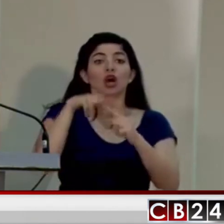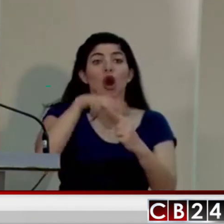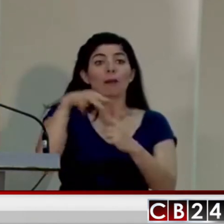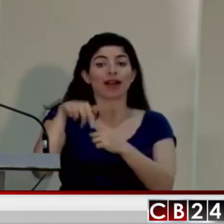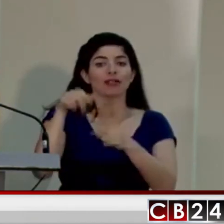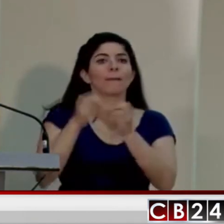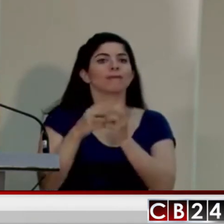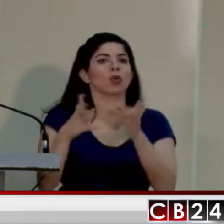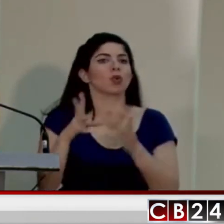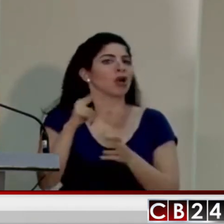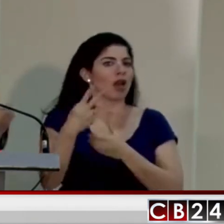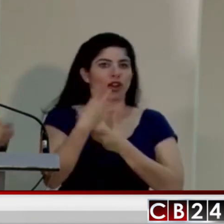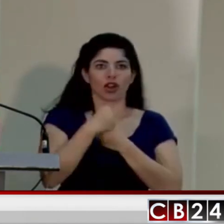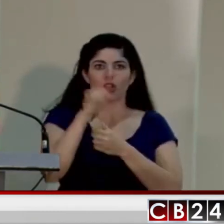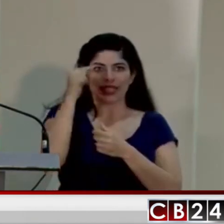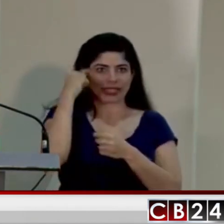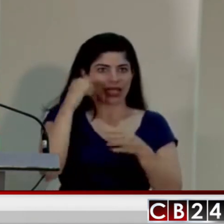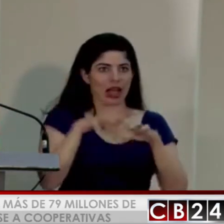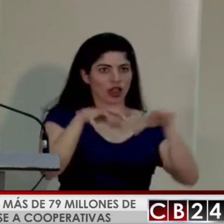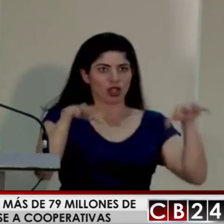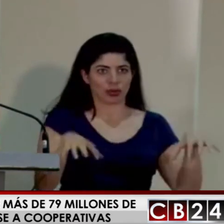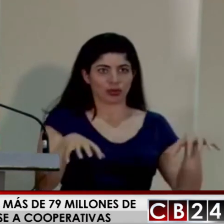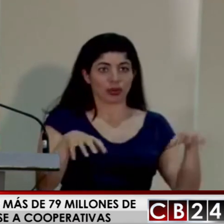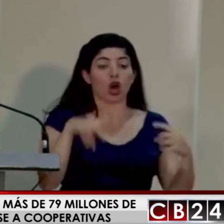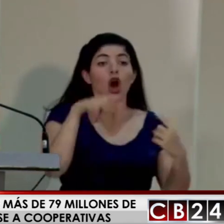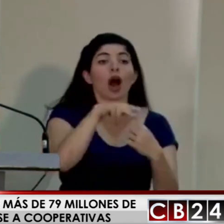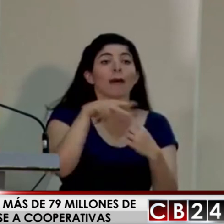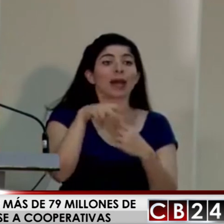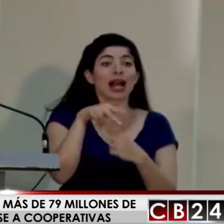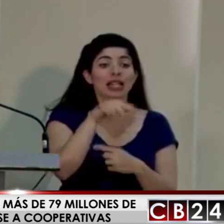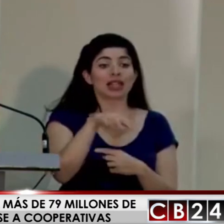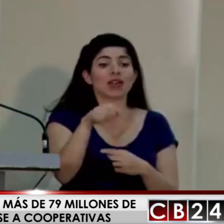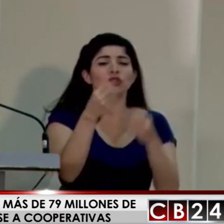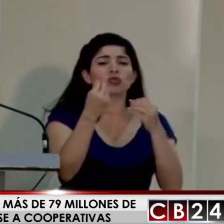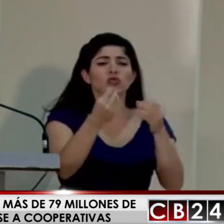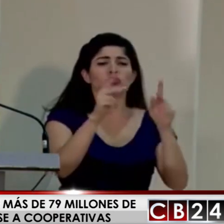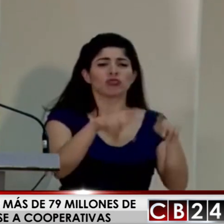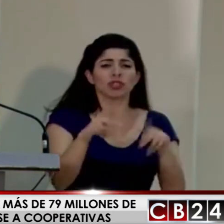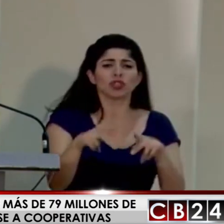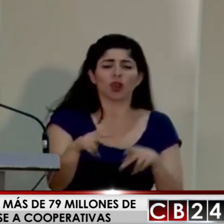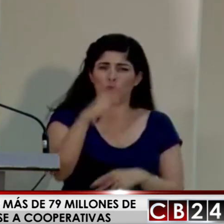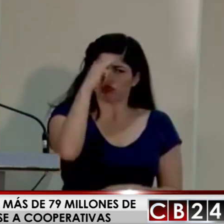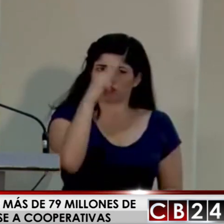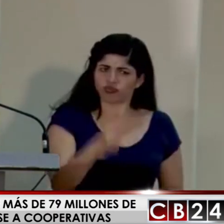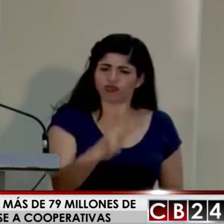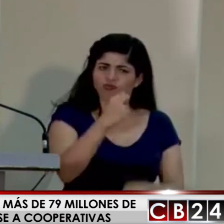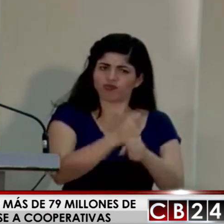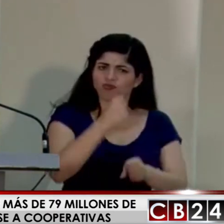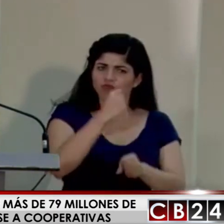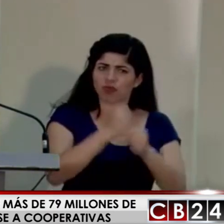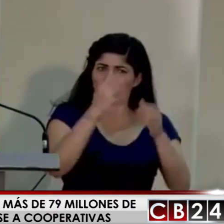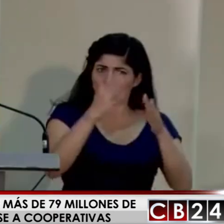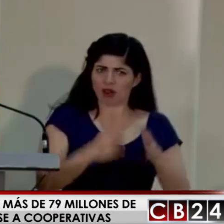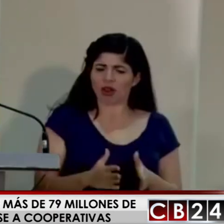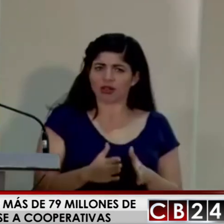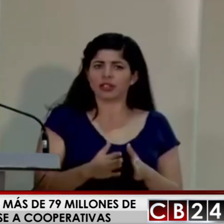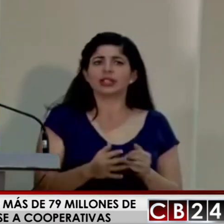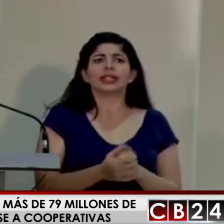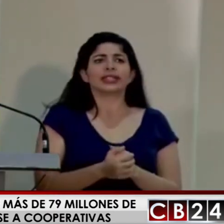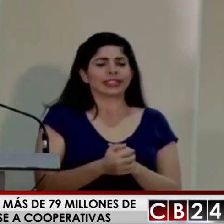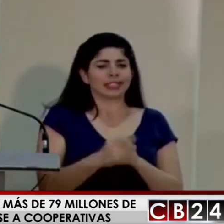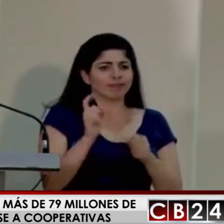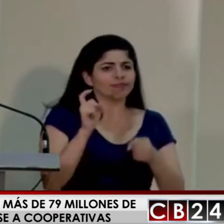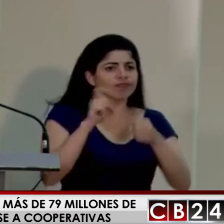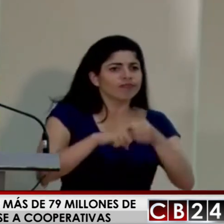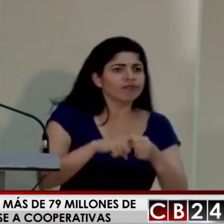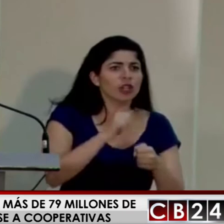pública no estatal. Las cooperativas están llenas de hombres y mujeres honrados y honradas que trabajan y que se